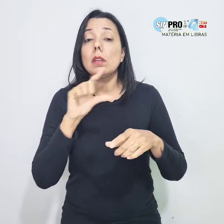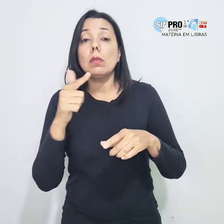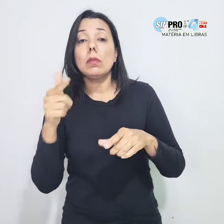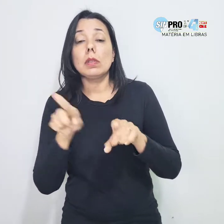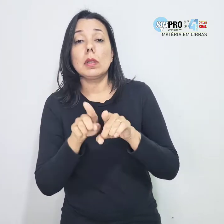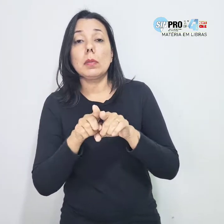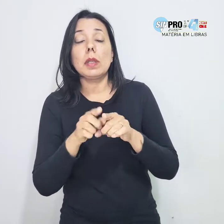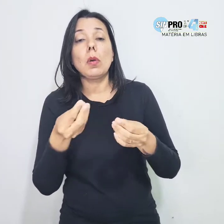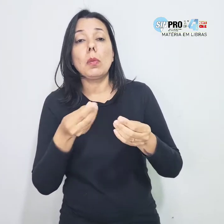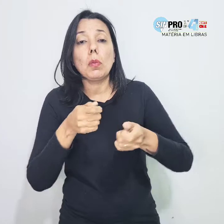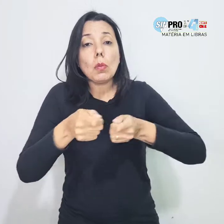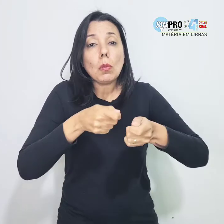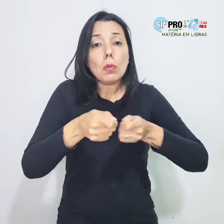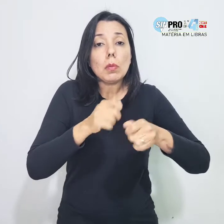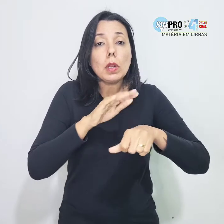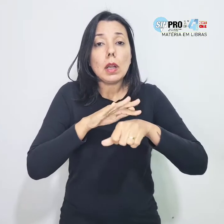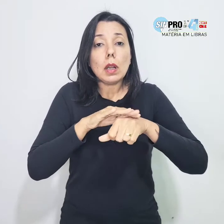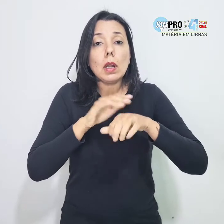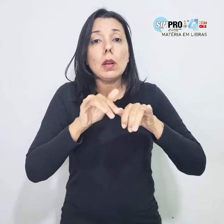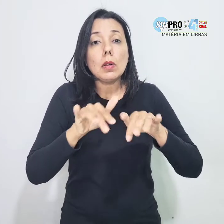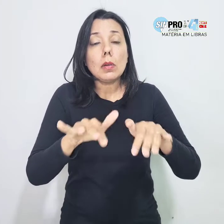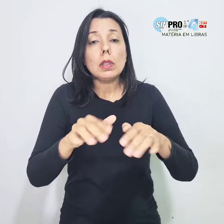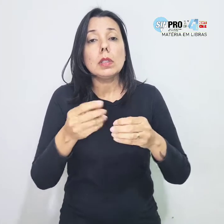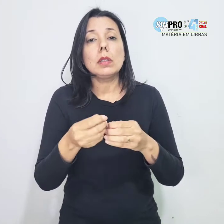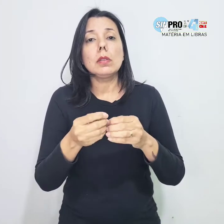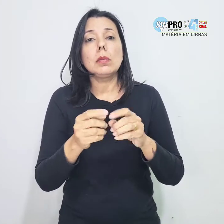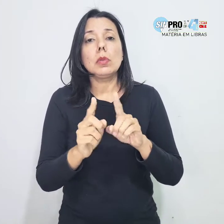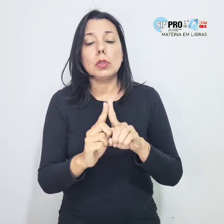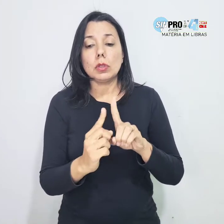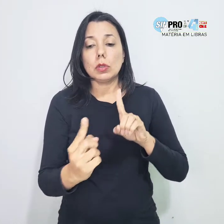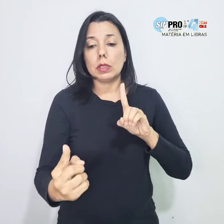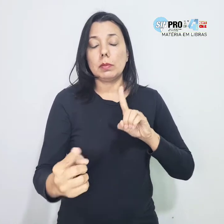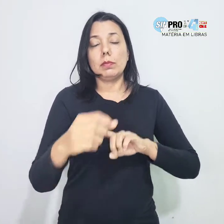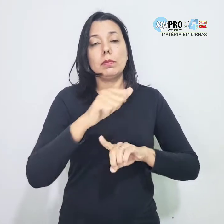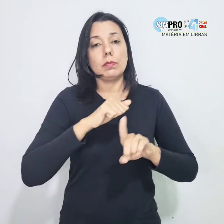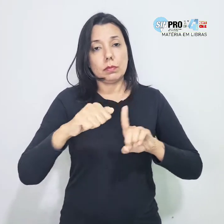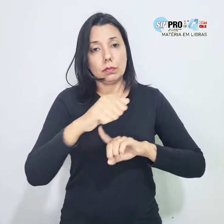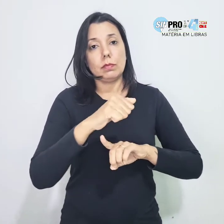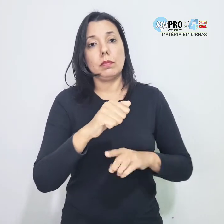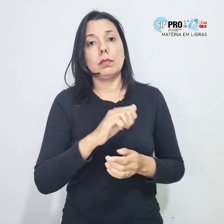de se controlar a pandemia, como o distanciamento social.